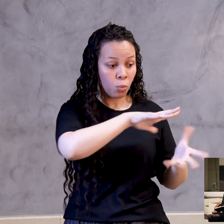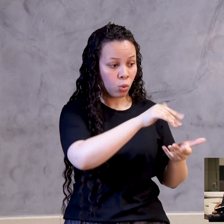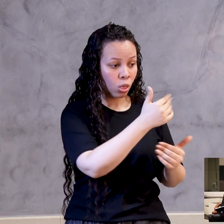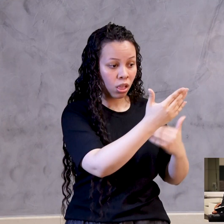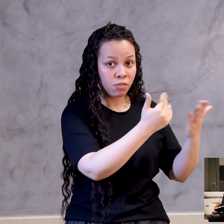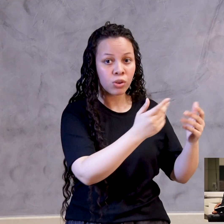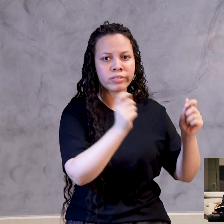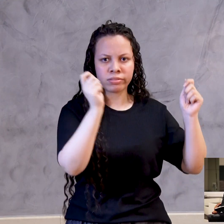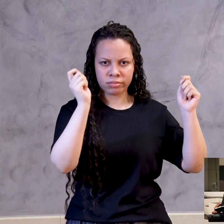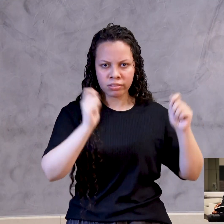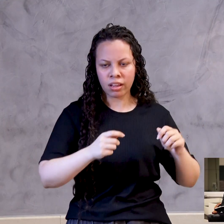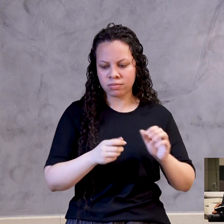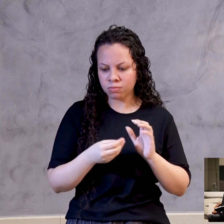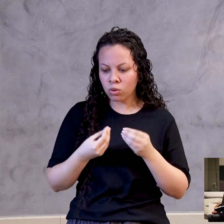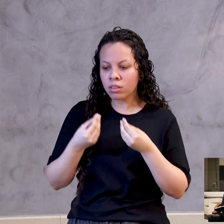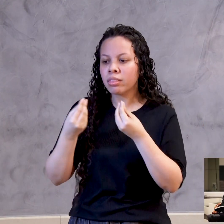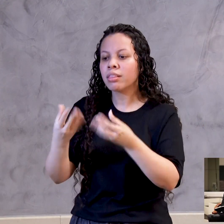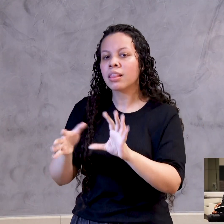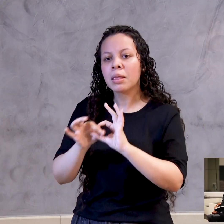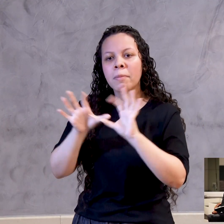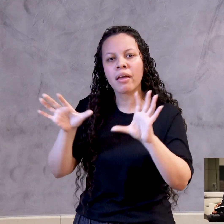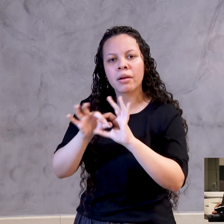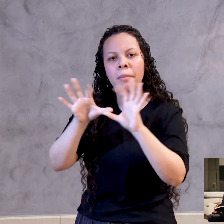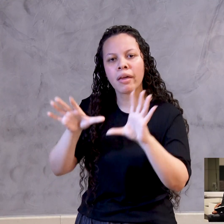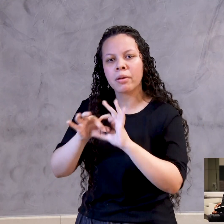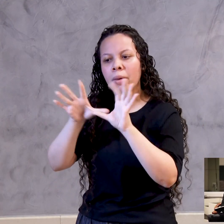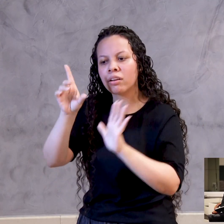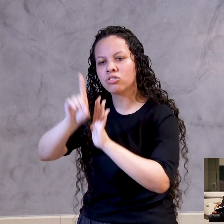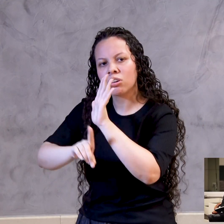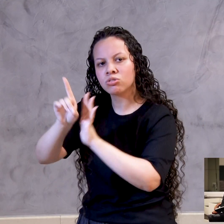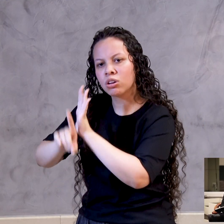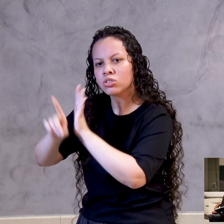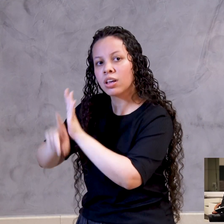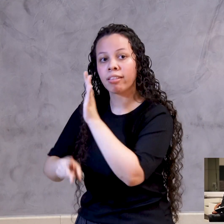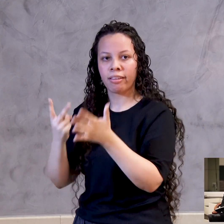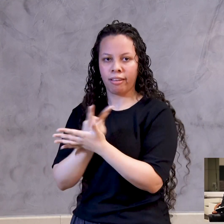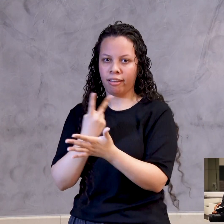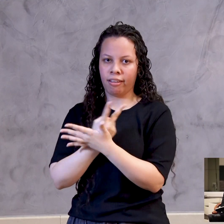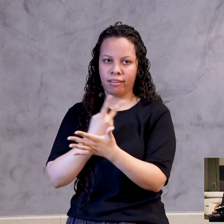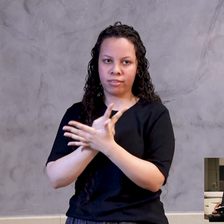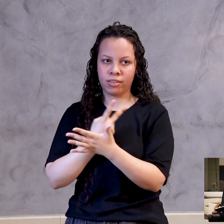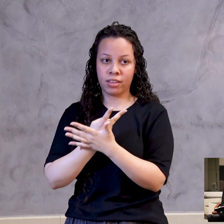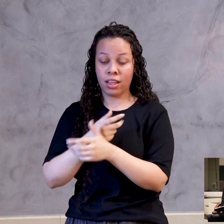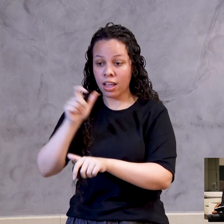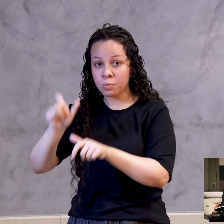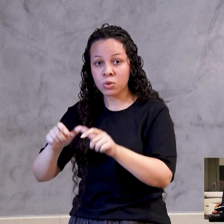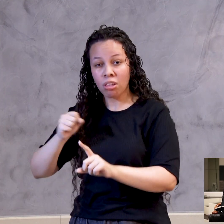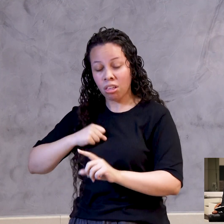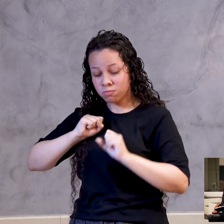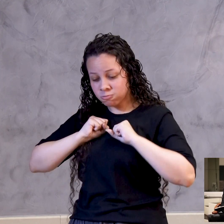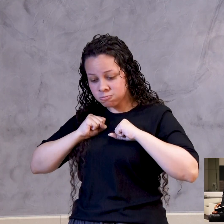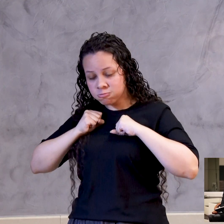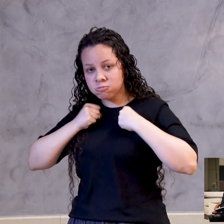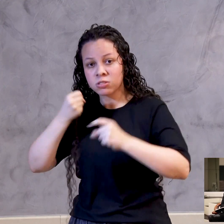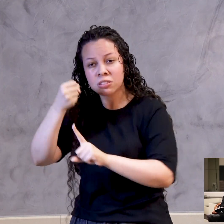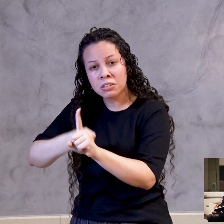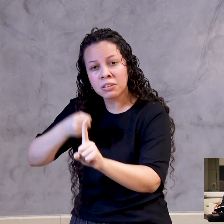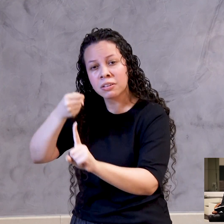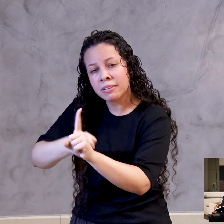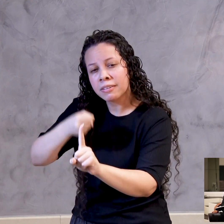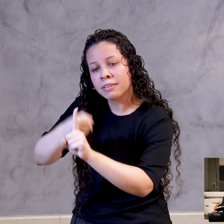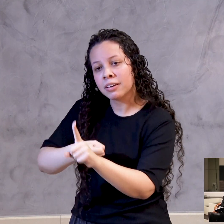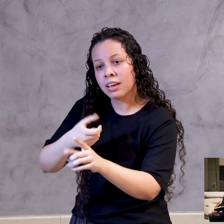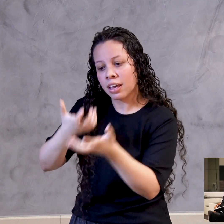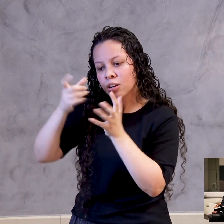as igrejas darão direito, mas elas darão, as pessoas lutarão por direitos que